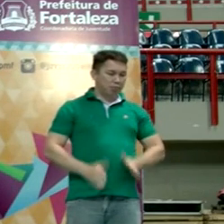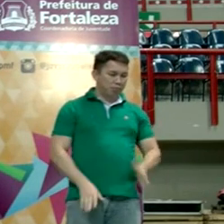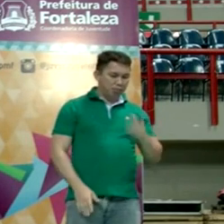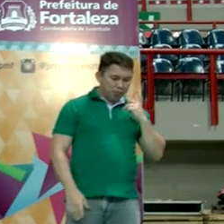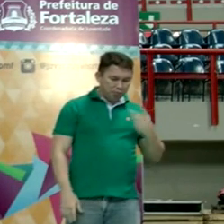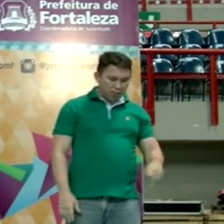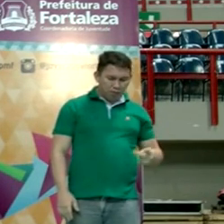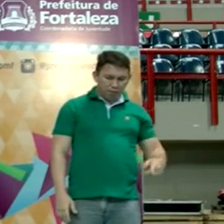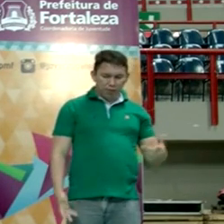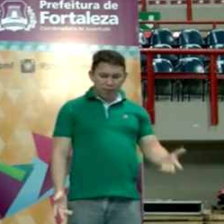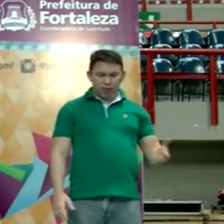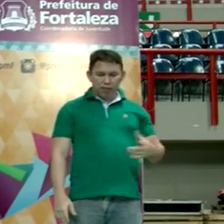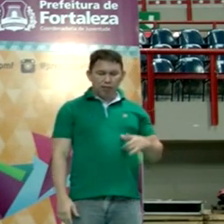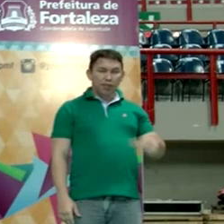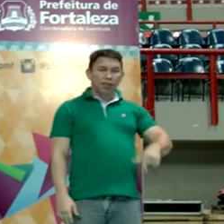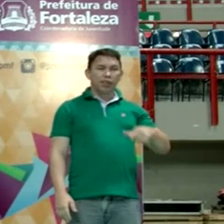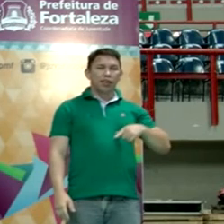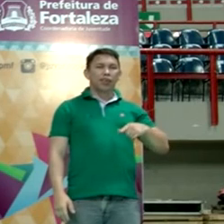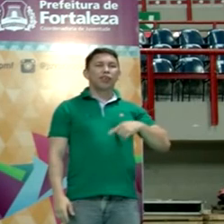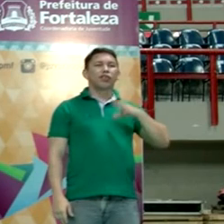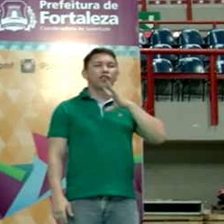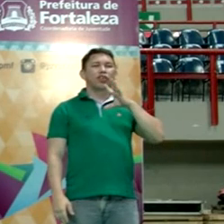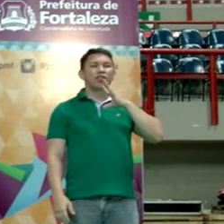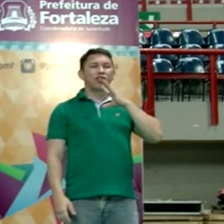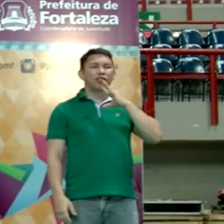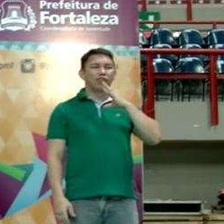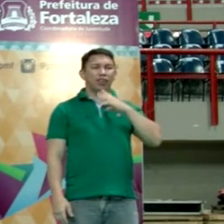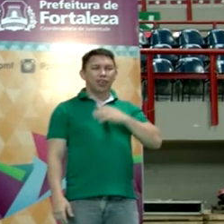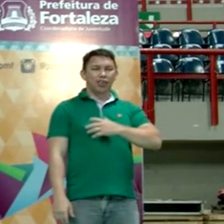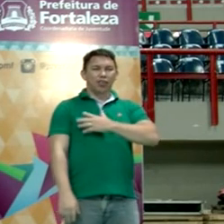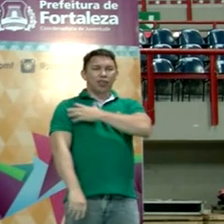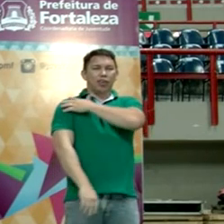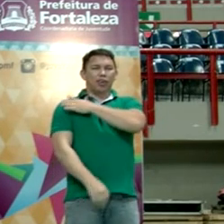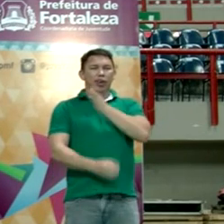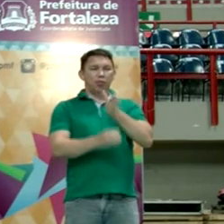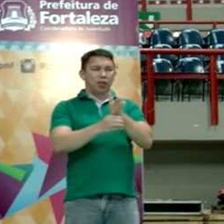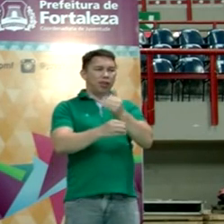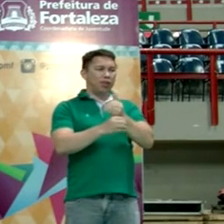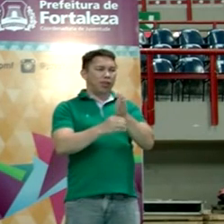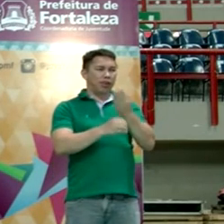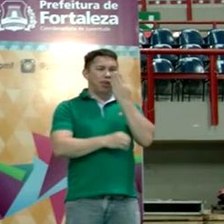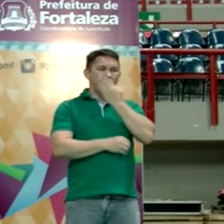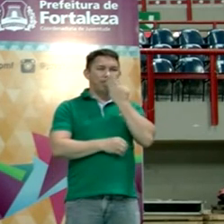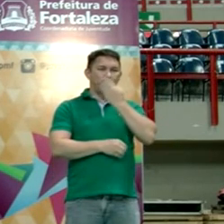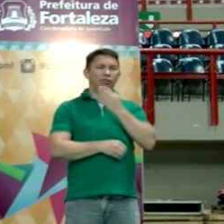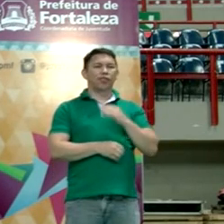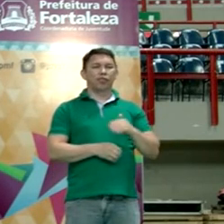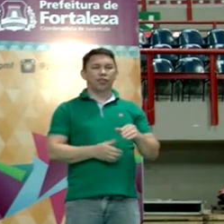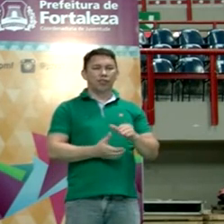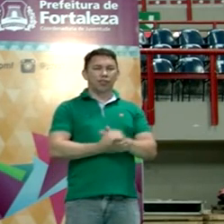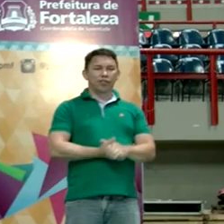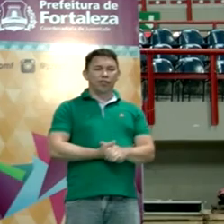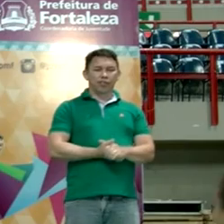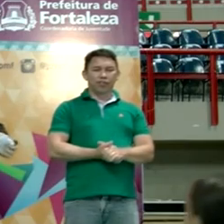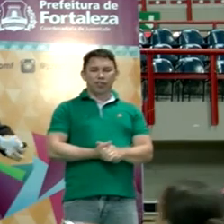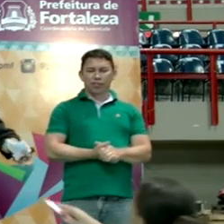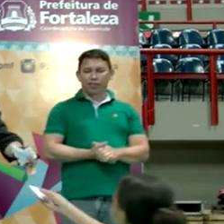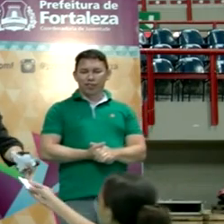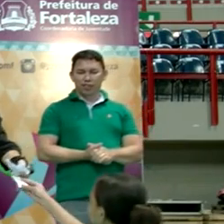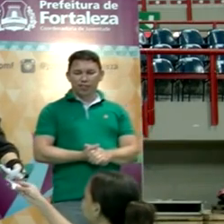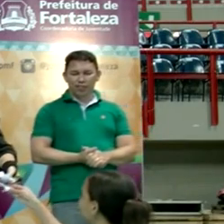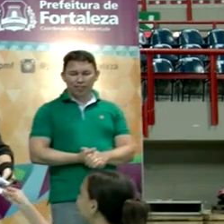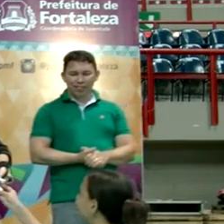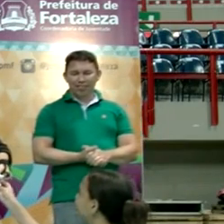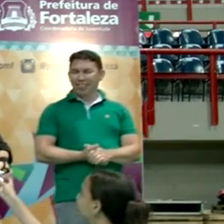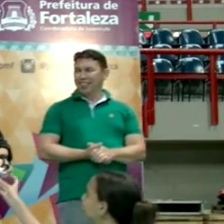Ceará. Aqui no Ceará é o Capitão Rapadura. Alguém lembra do Capitão Rapadura? Que tinha revistinha, não é não? Ali era o herói. Menino, daqui a pouco vai ficar um livro aqui na